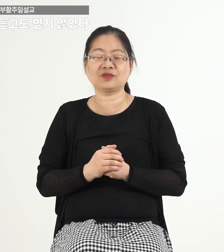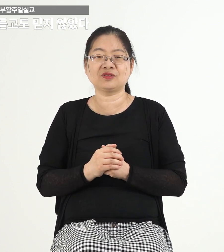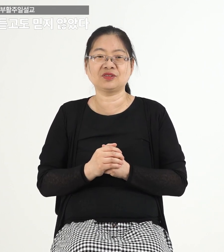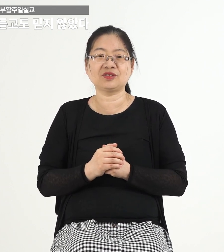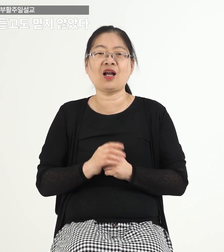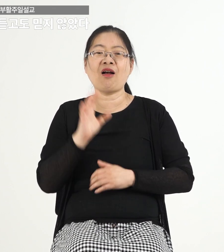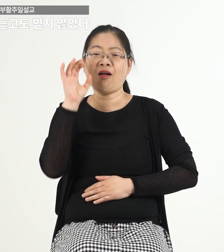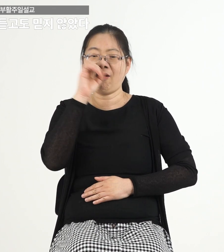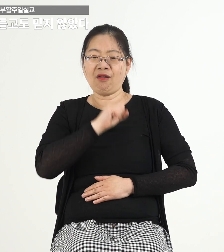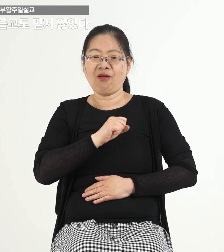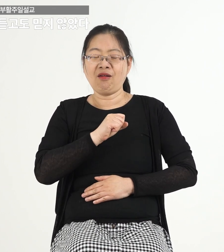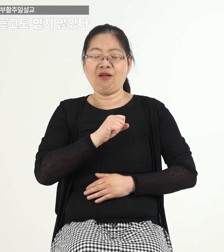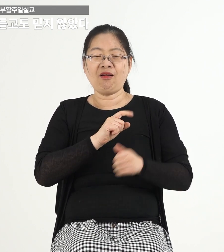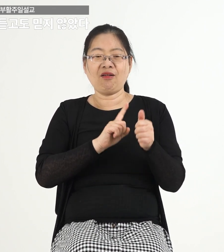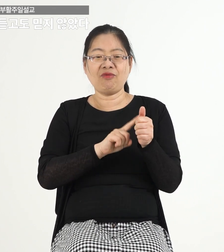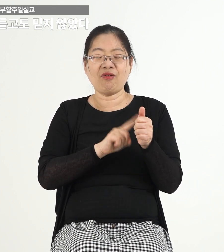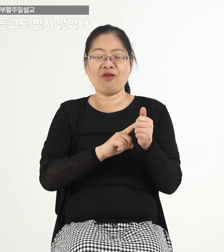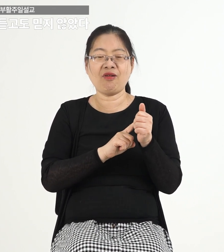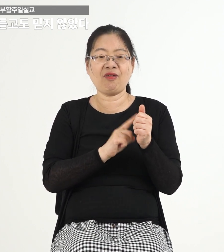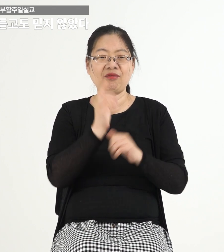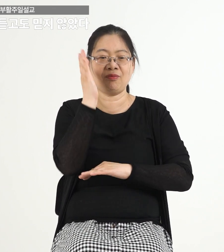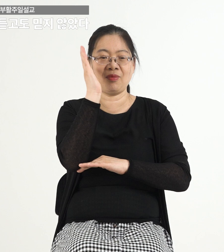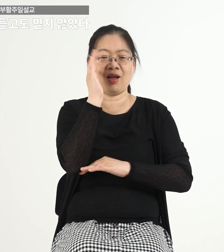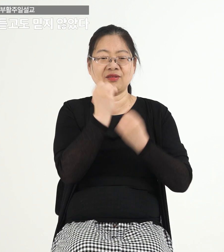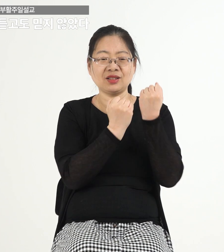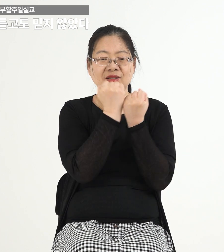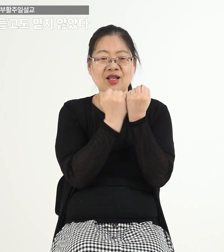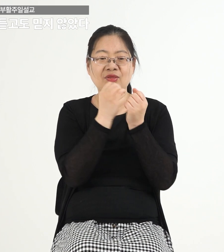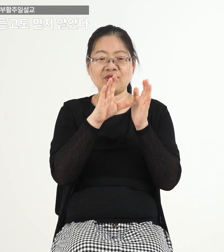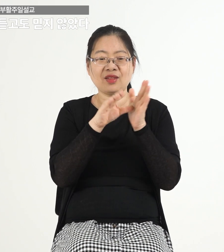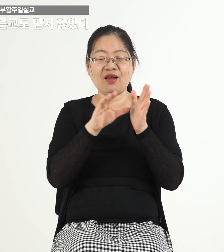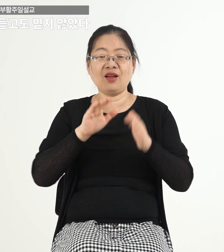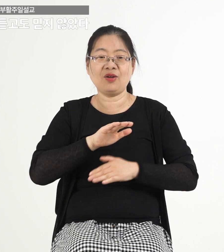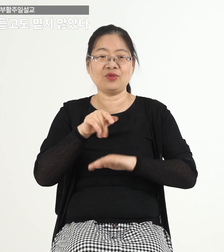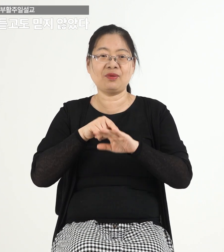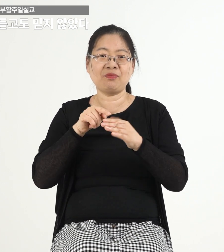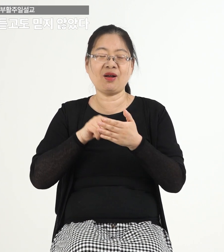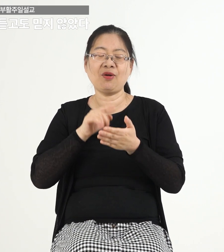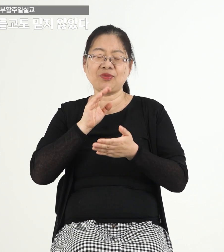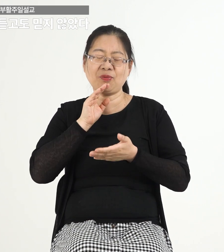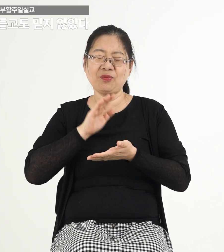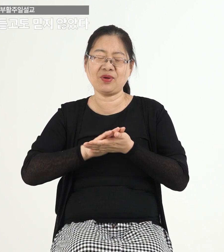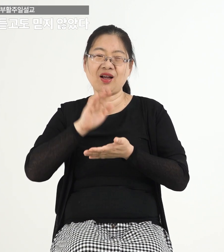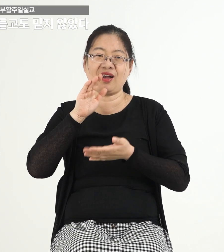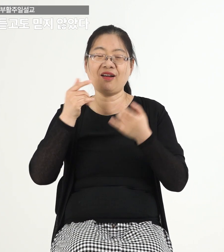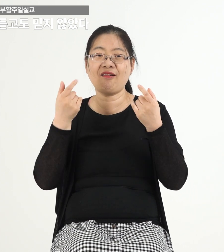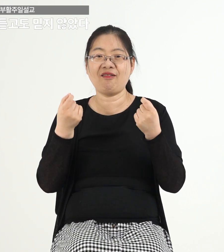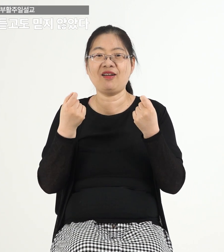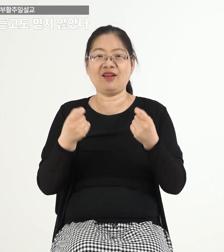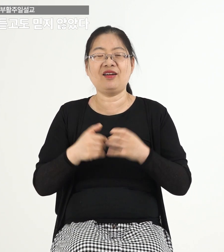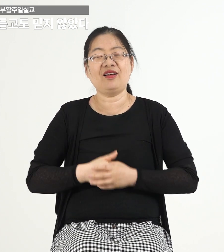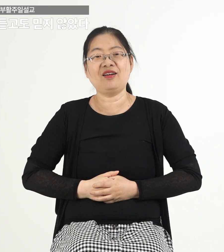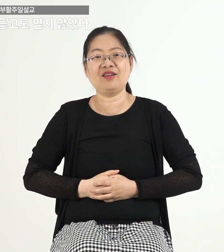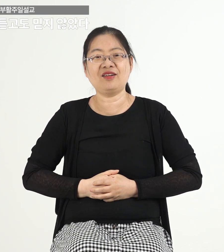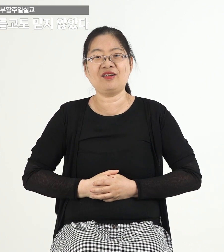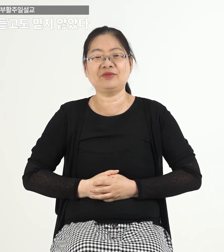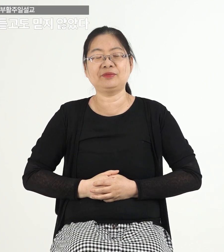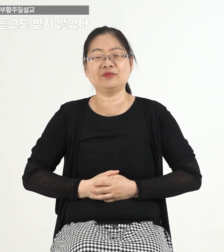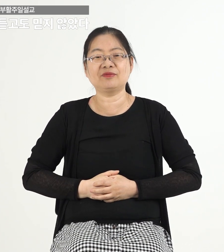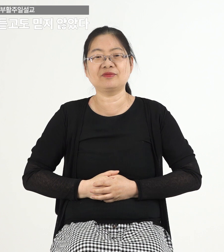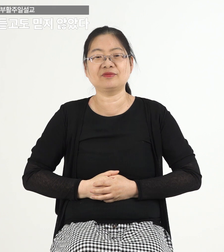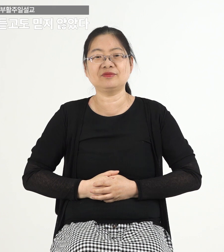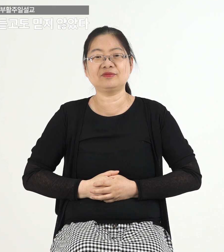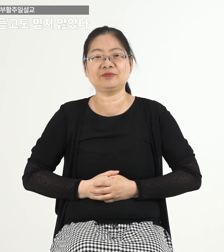그분이 말씀을 풀어주실 때 우리의 마음이 뜨겁지 아니하더냐, 이 고백을